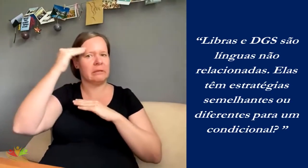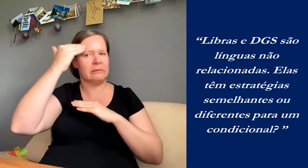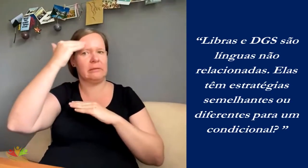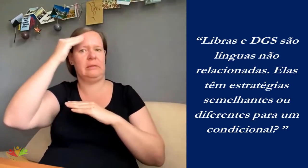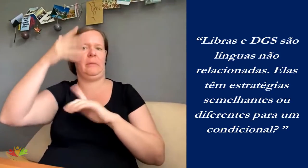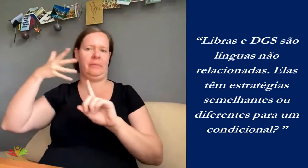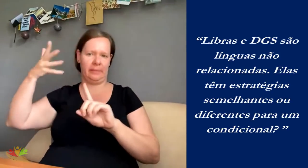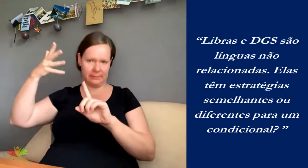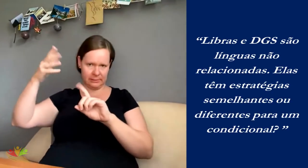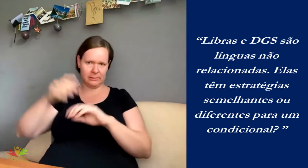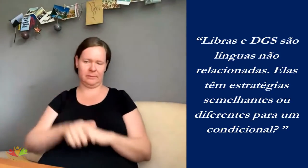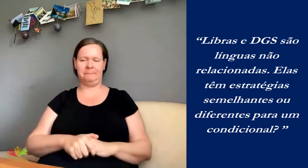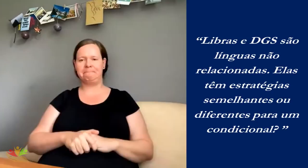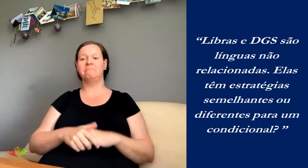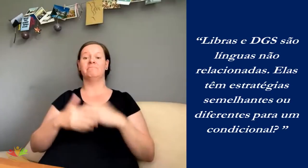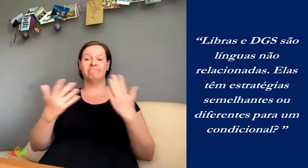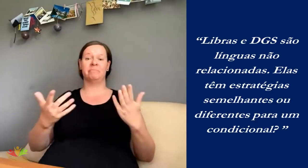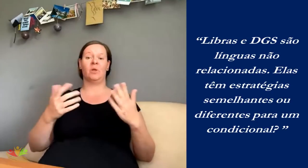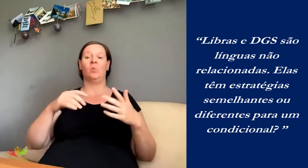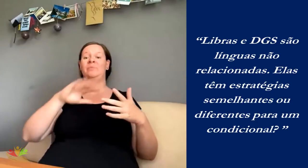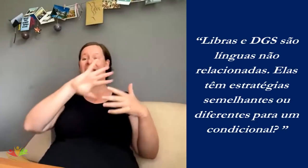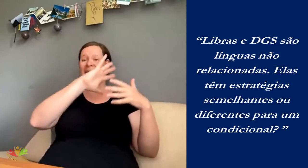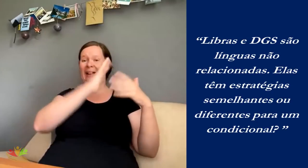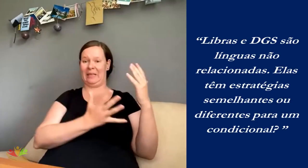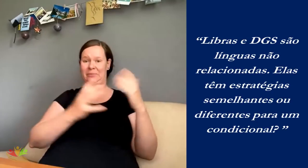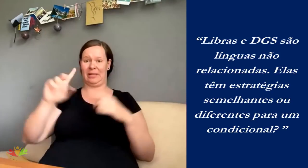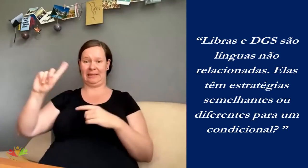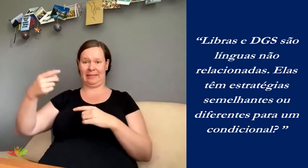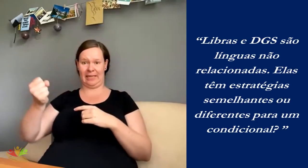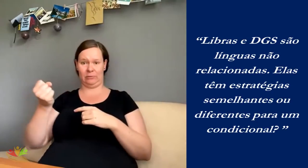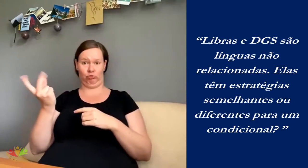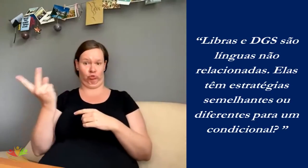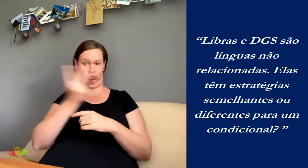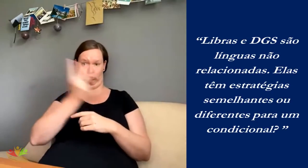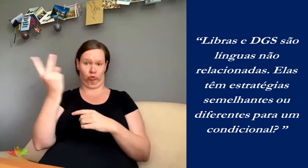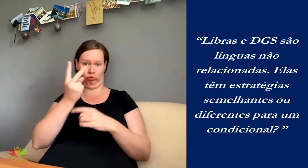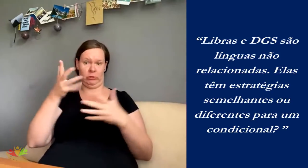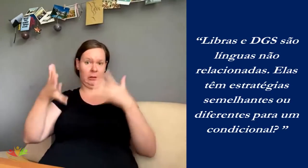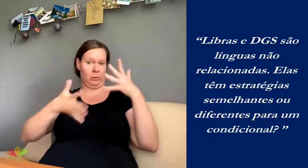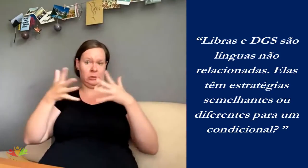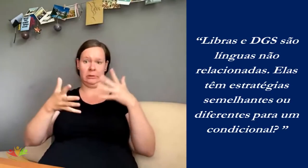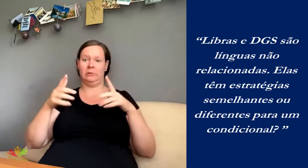mente durante toda essa minha fala hoje com vocês.